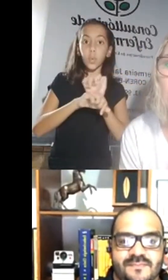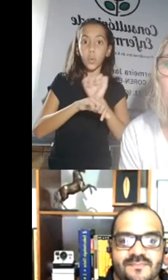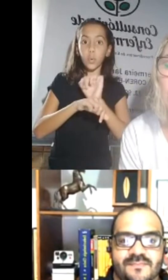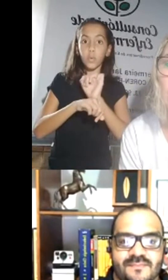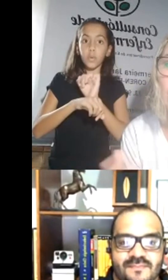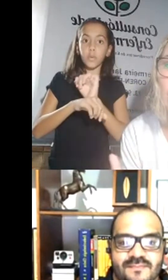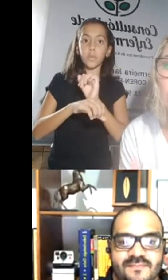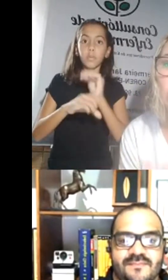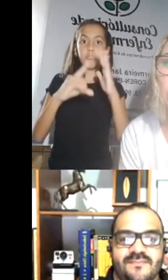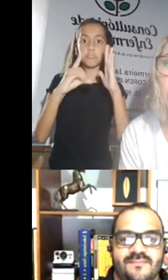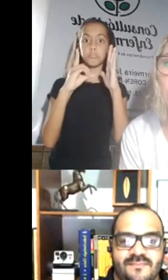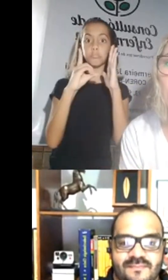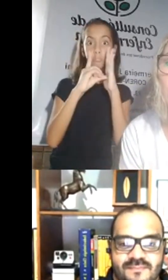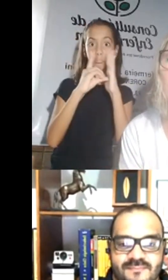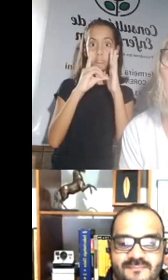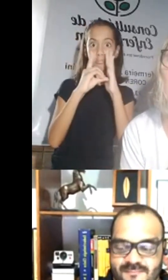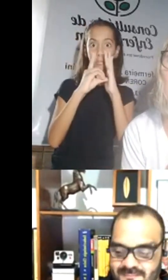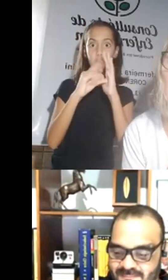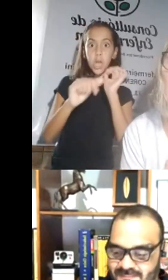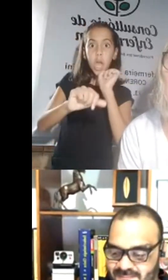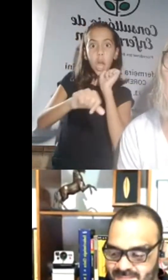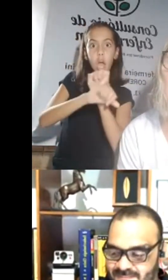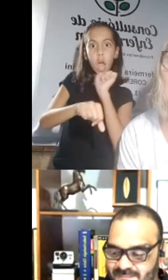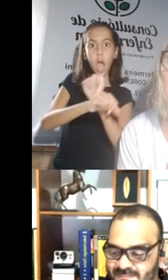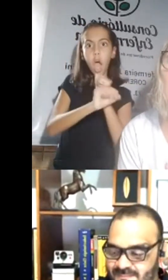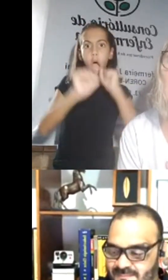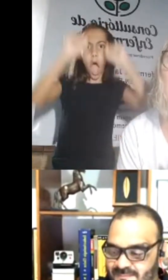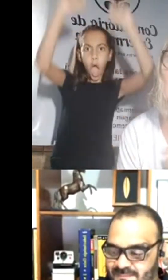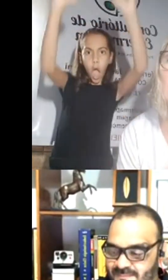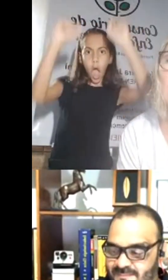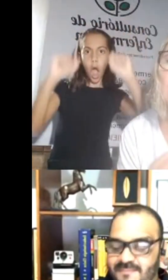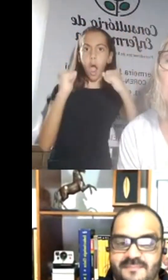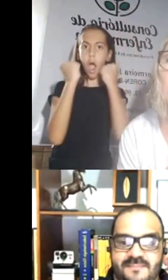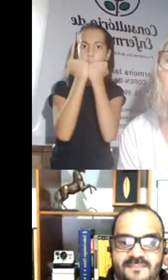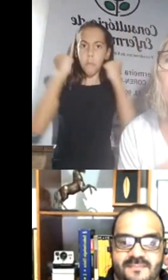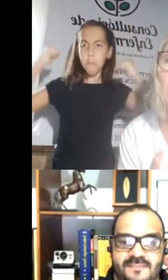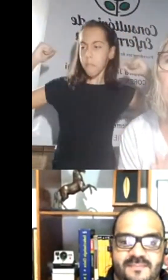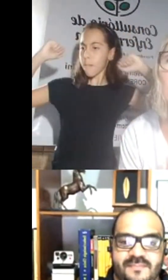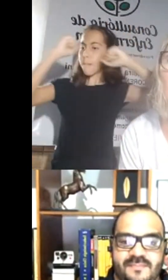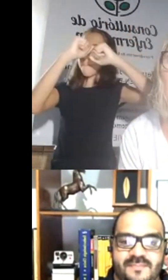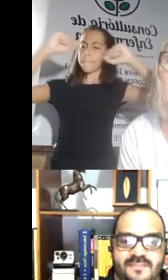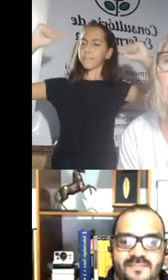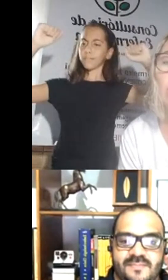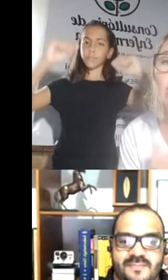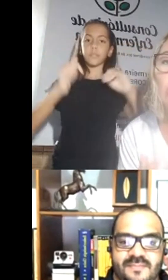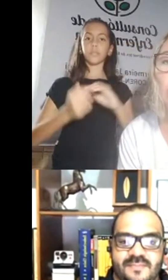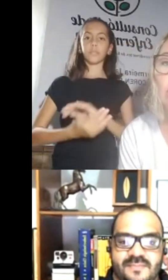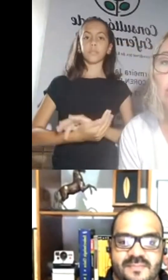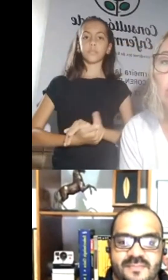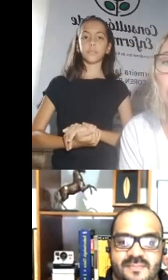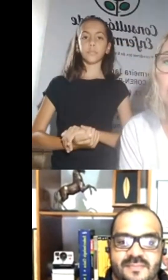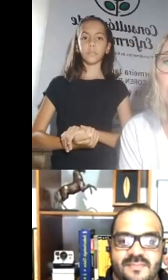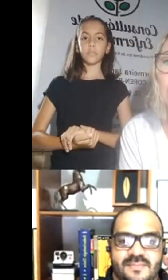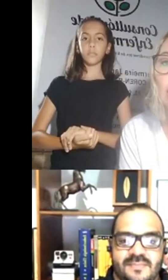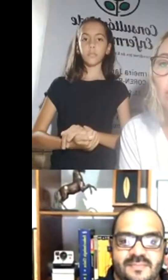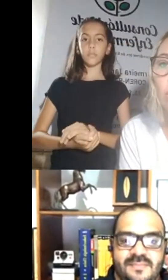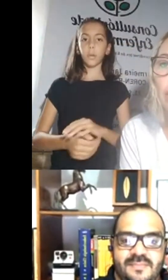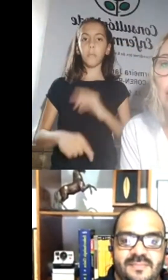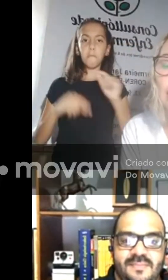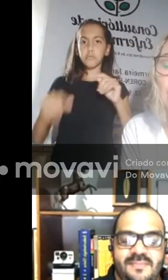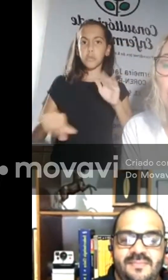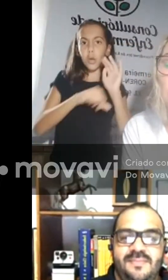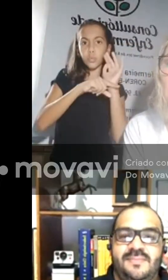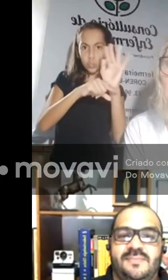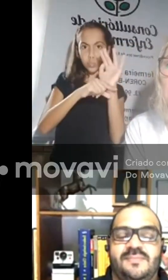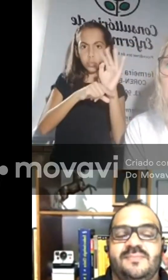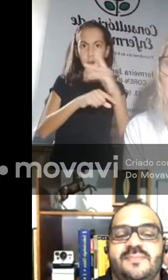também, ou decretos que proibiram o funcionamento. Como é que você está lidando com isso e redirecionando seus pacientes? Como é que